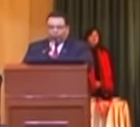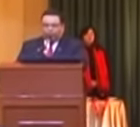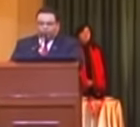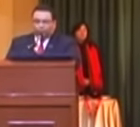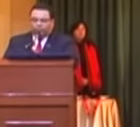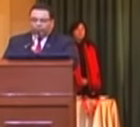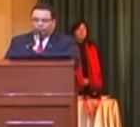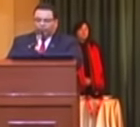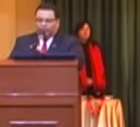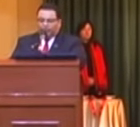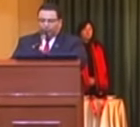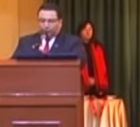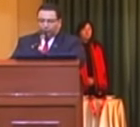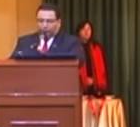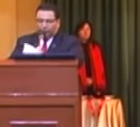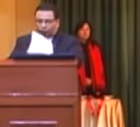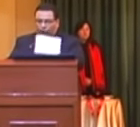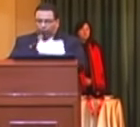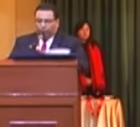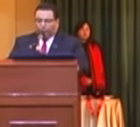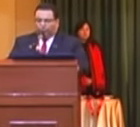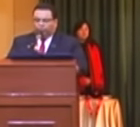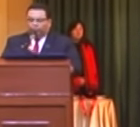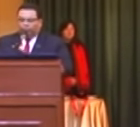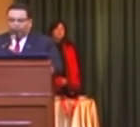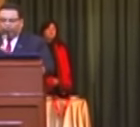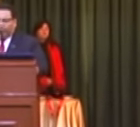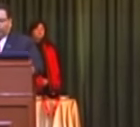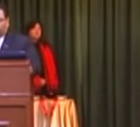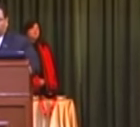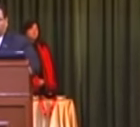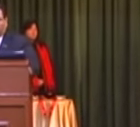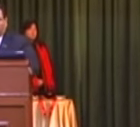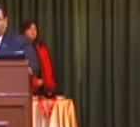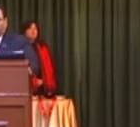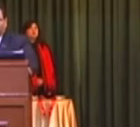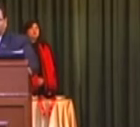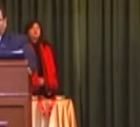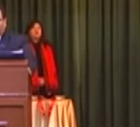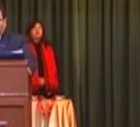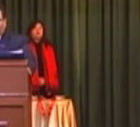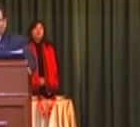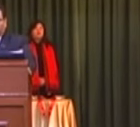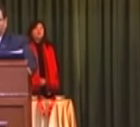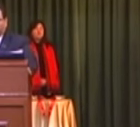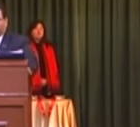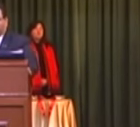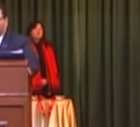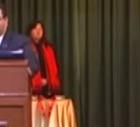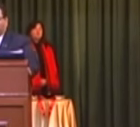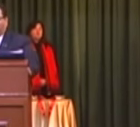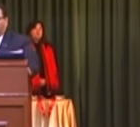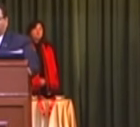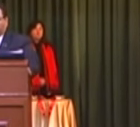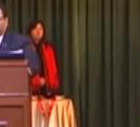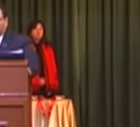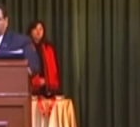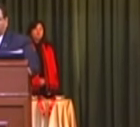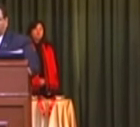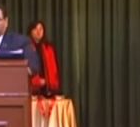En uso de las facultades conferidas por los artículos 9 y 41 de la Ley Orgánica de Municipalidades,